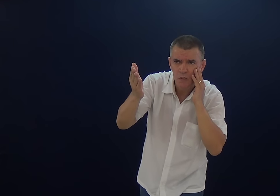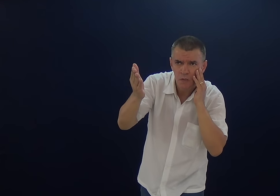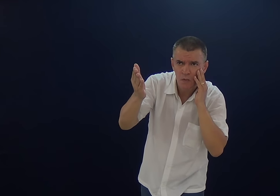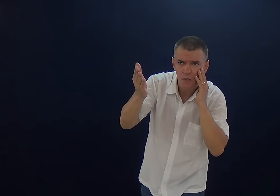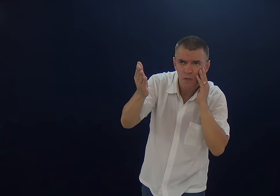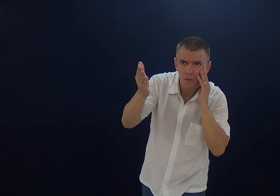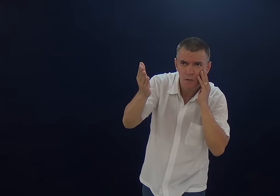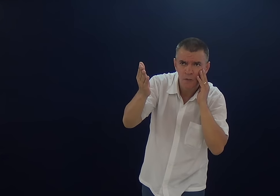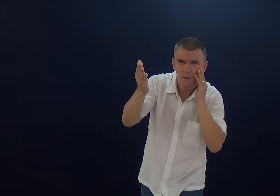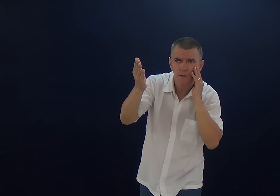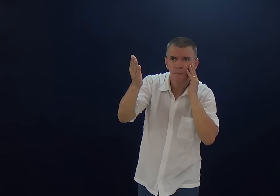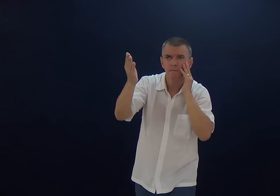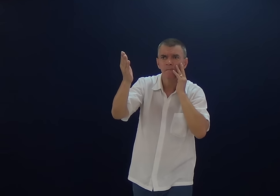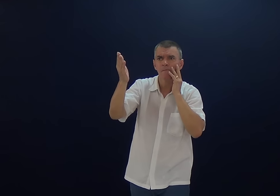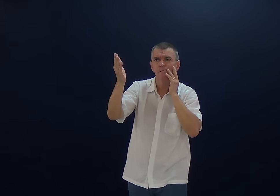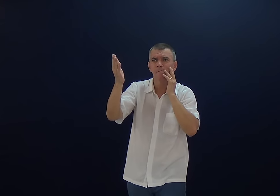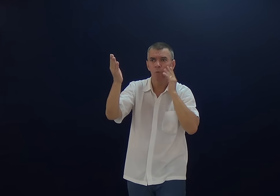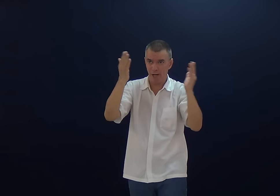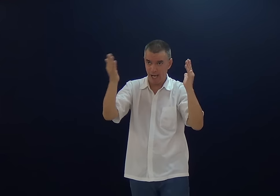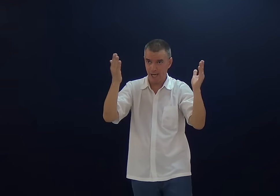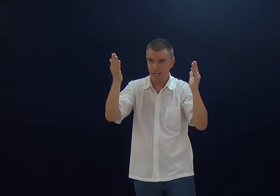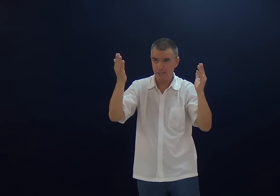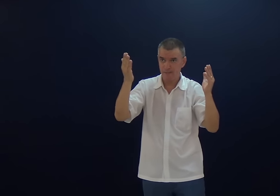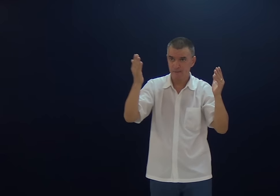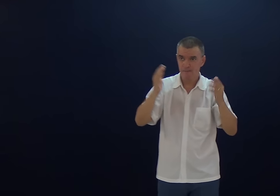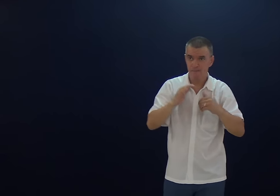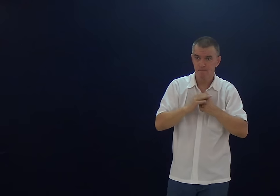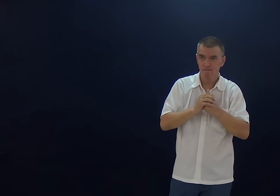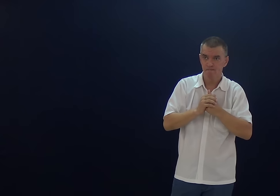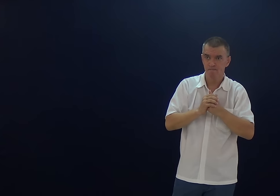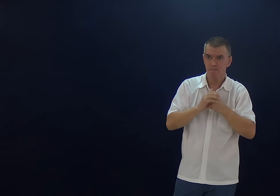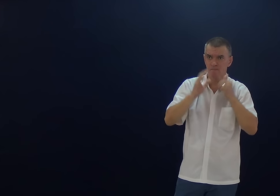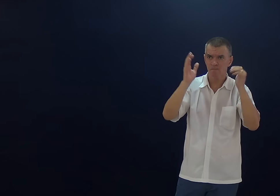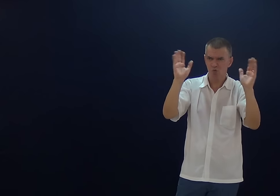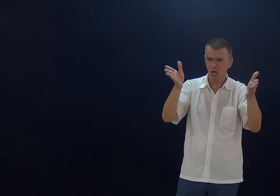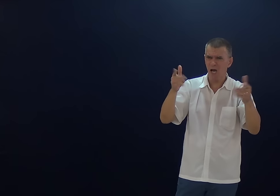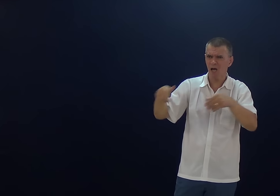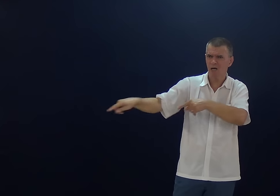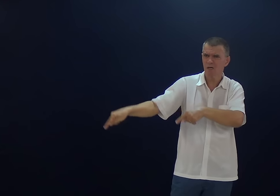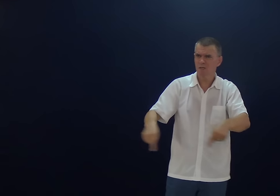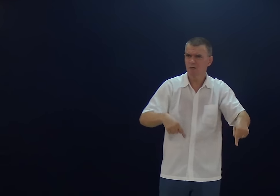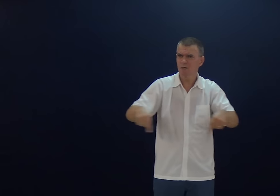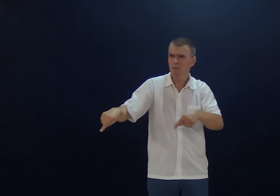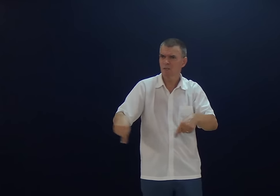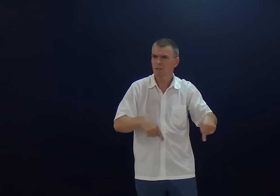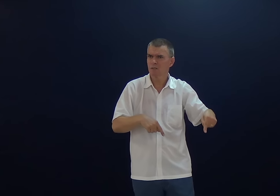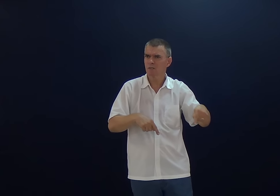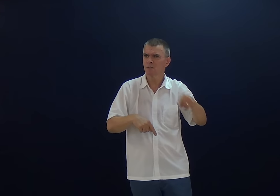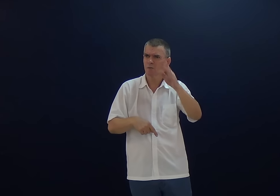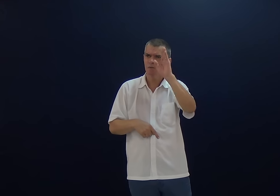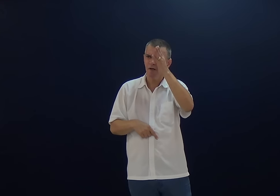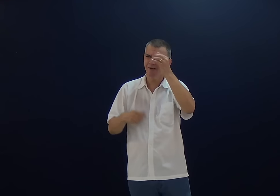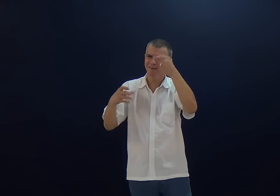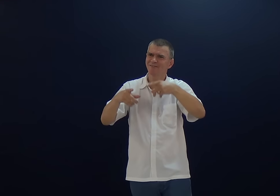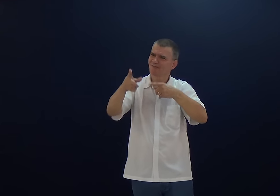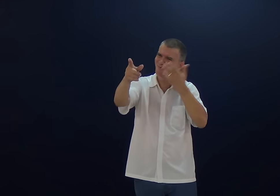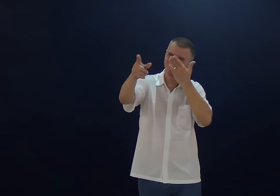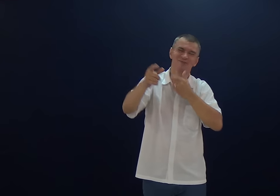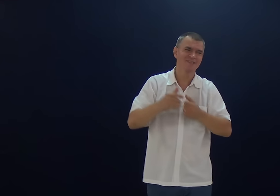pé Desculpa não entendi o que você fez ali o já não já fiz aqui a comparação já já